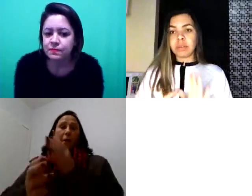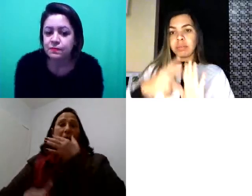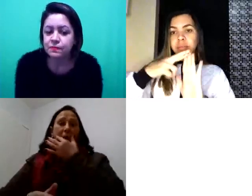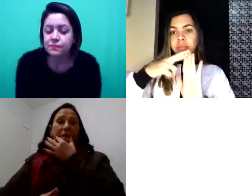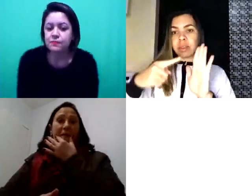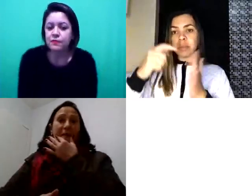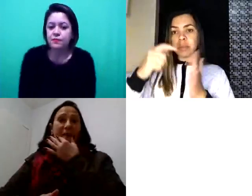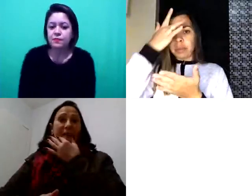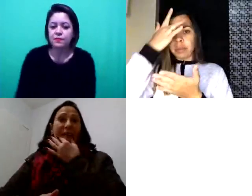Olha,